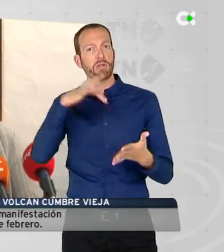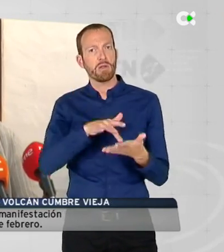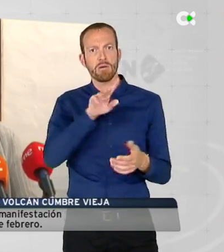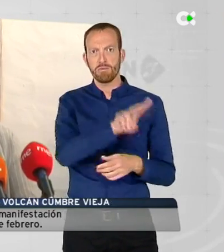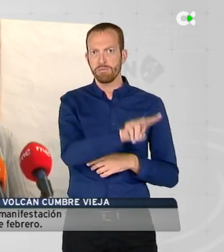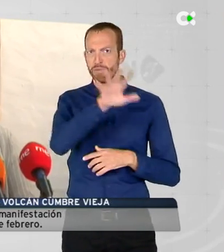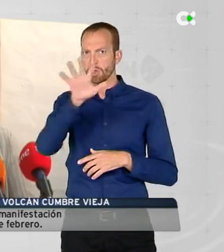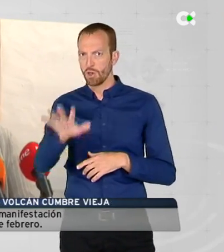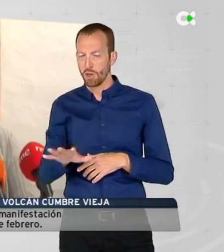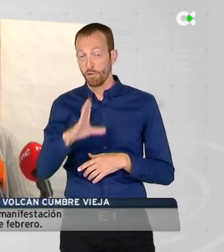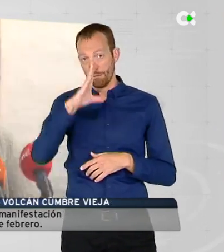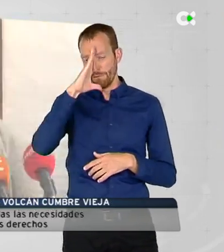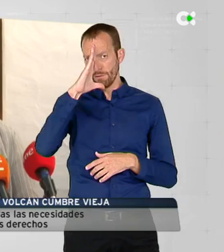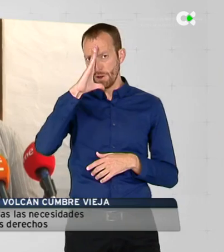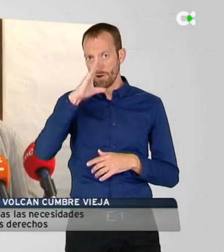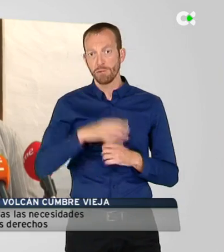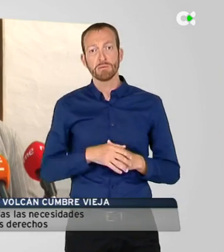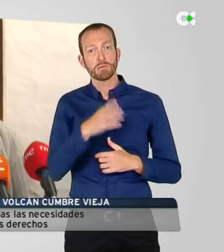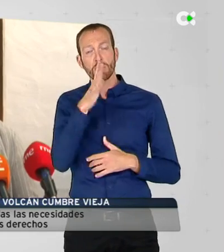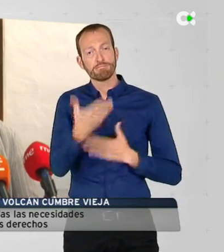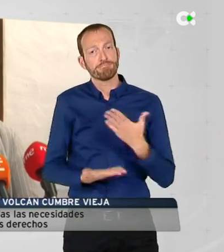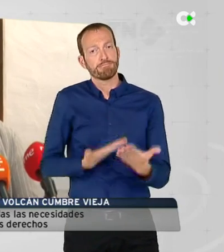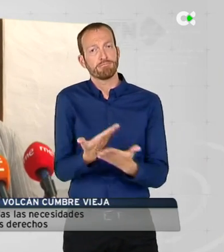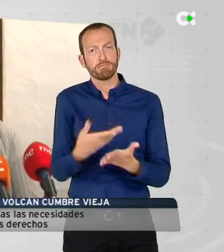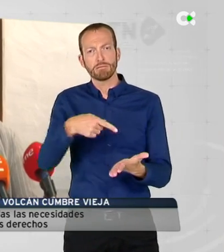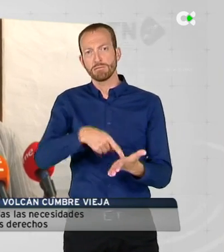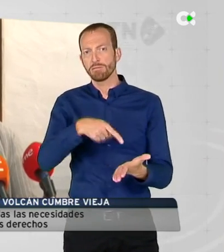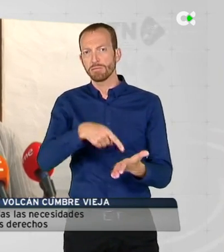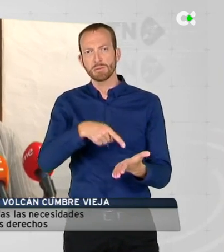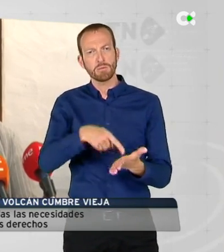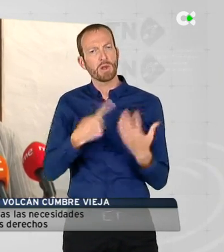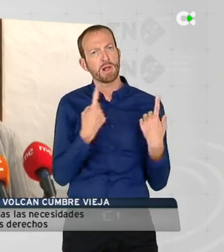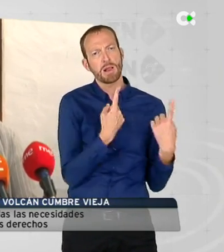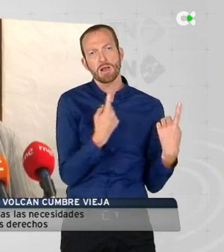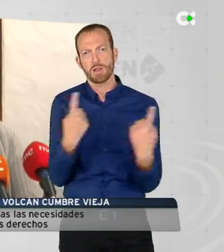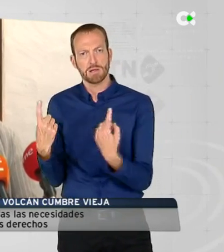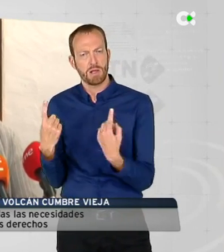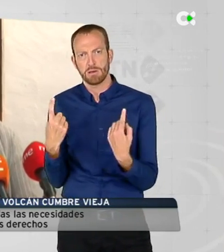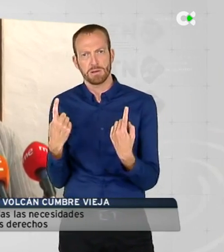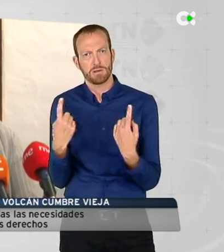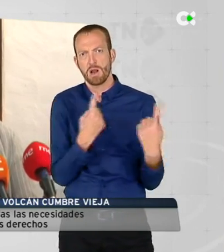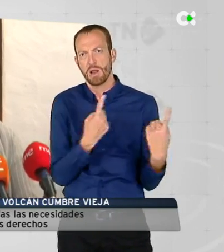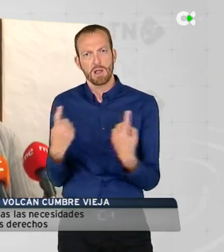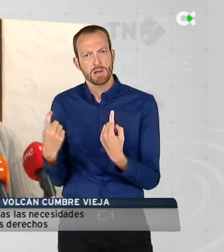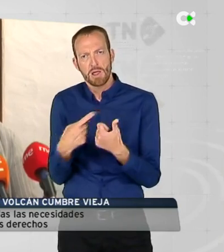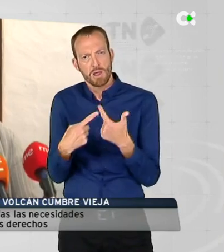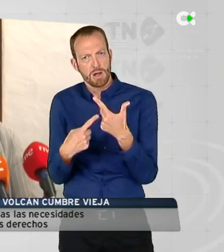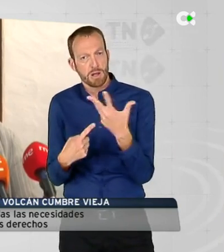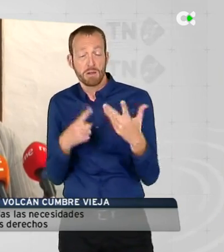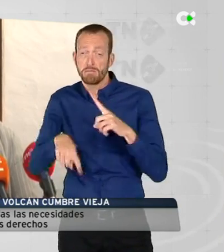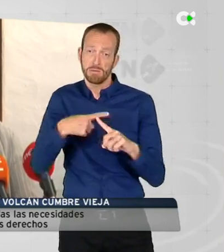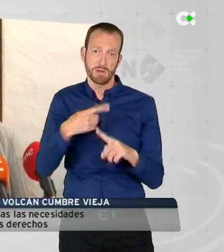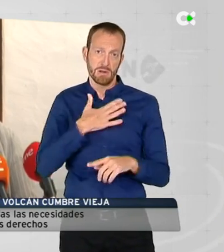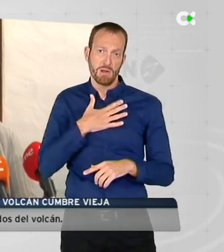de febrero, reivindicando todas las necesidades y nuestros derechos